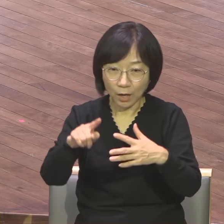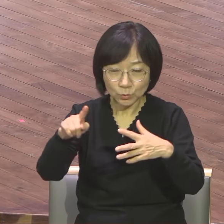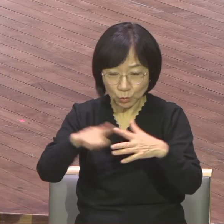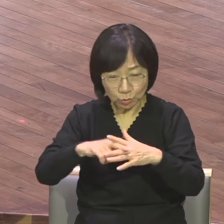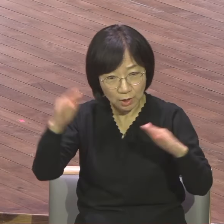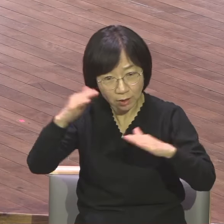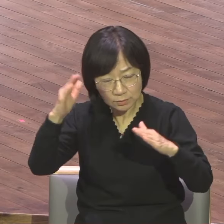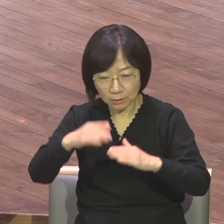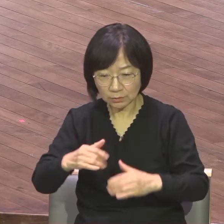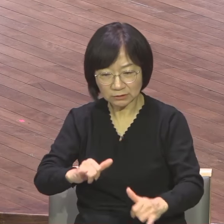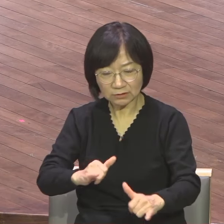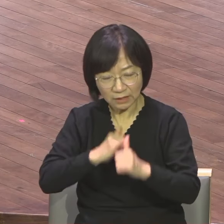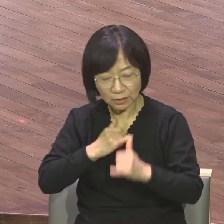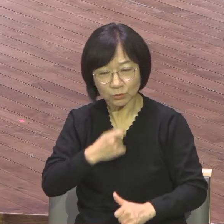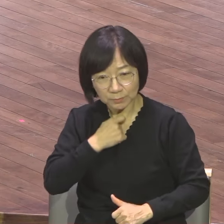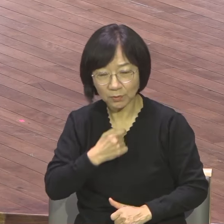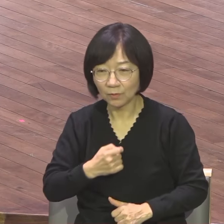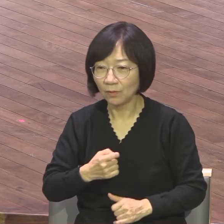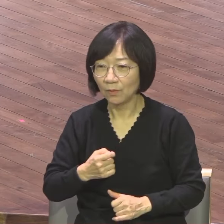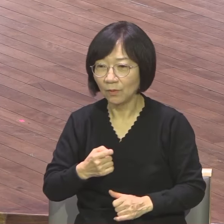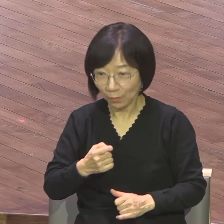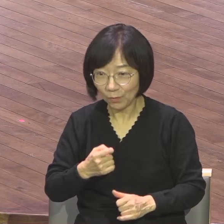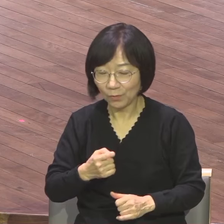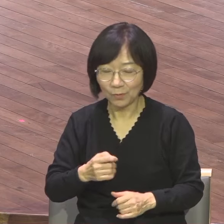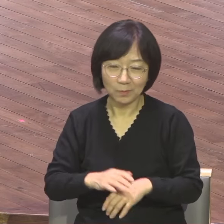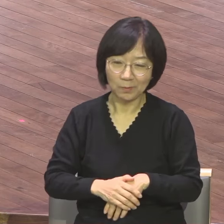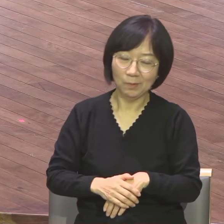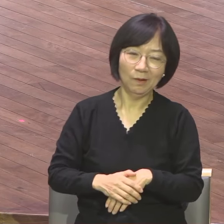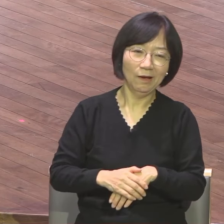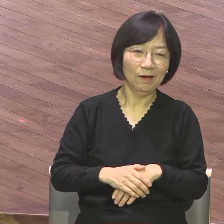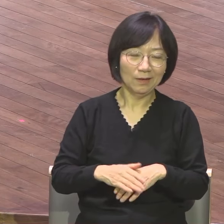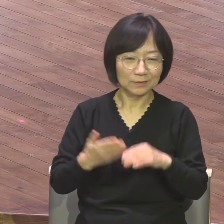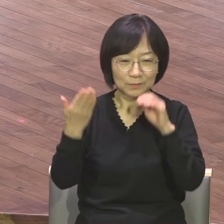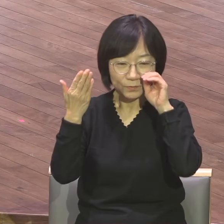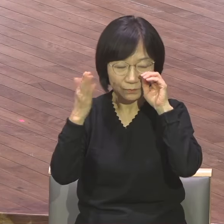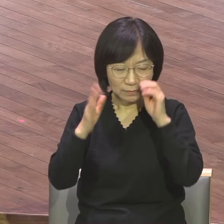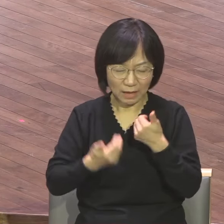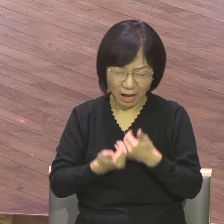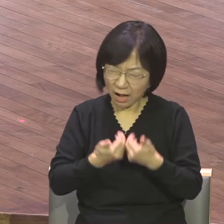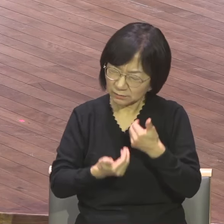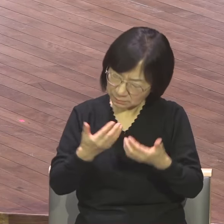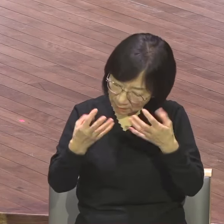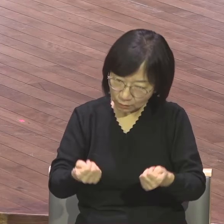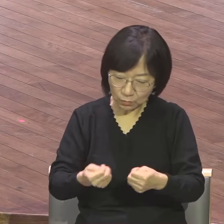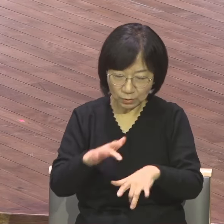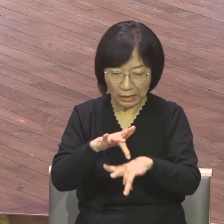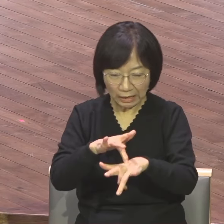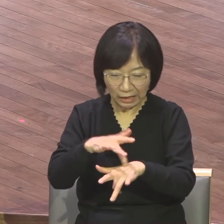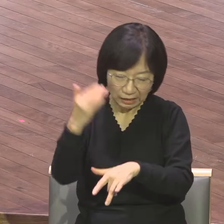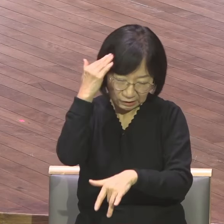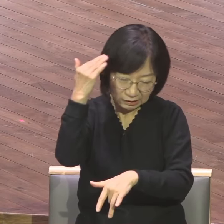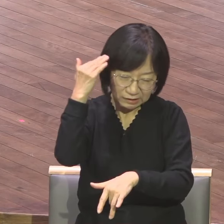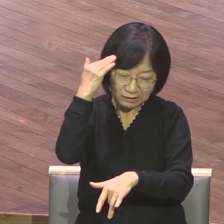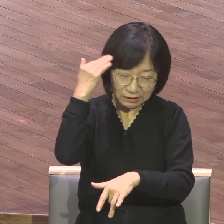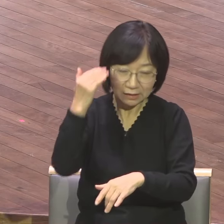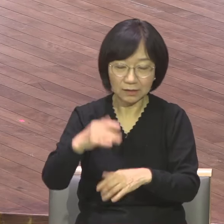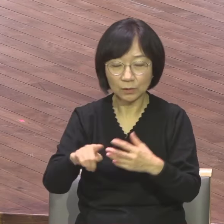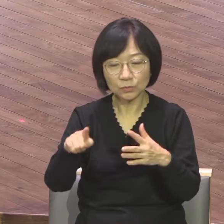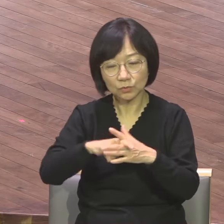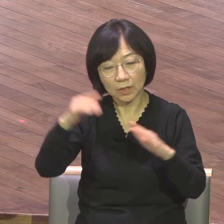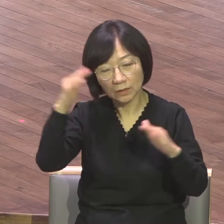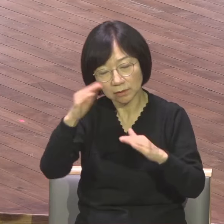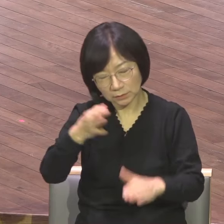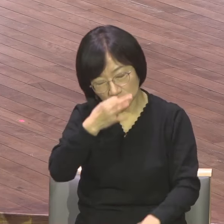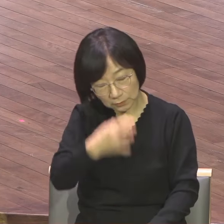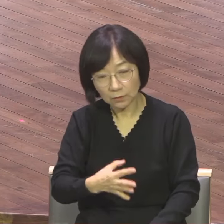자살까지 생각한다니까요. 말도 못하고 초등학생 갈등 많아요. 애들 막 귀신 시달리는 막 초등학생들이요. 근데